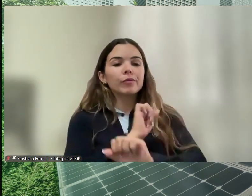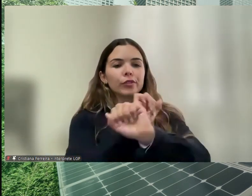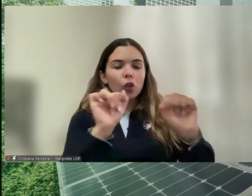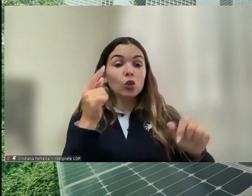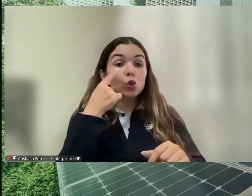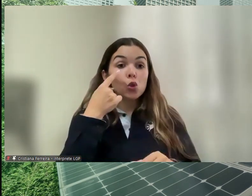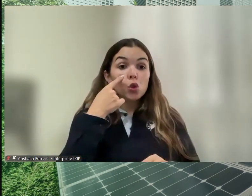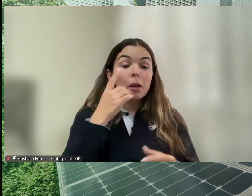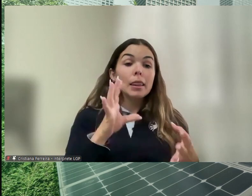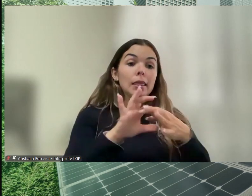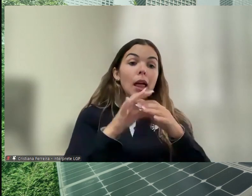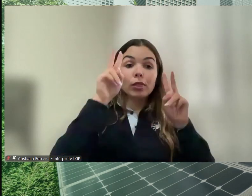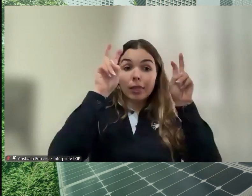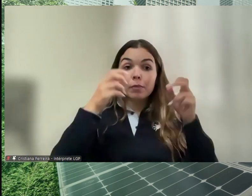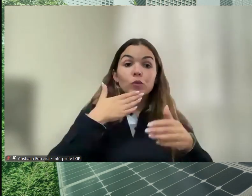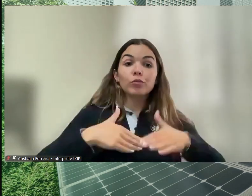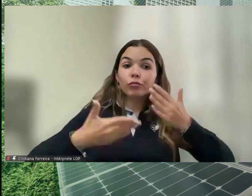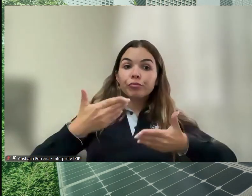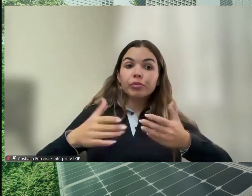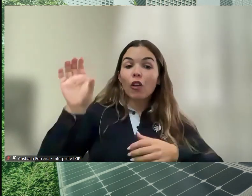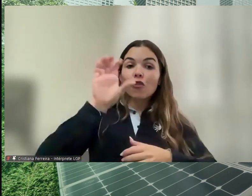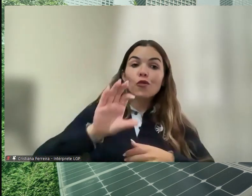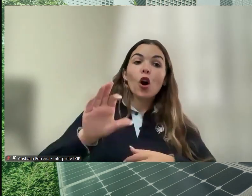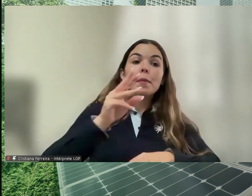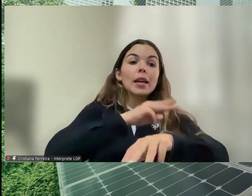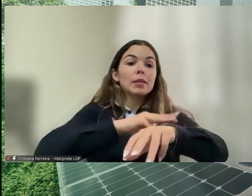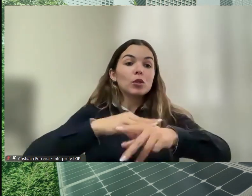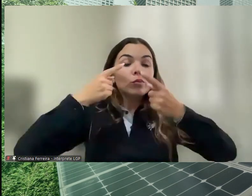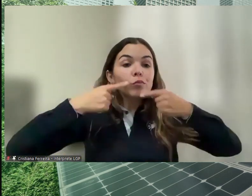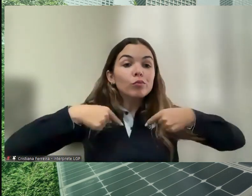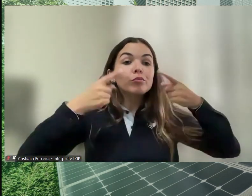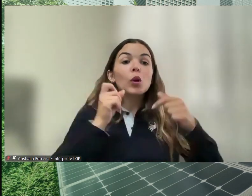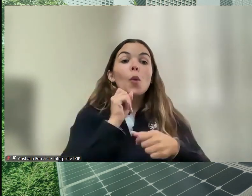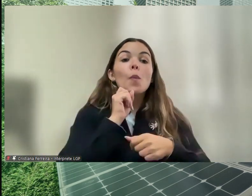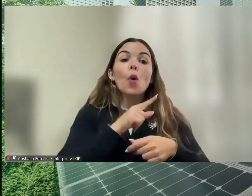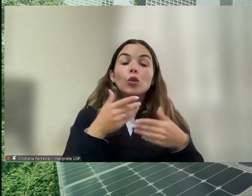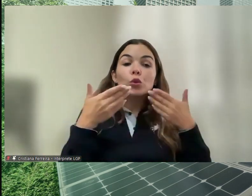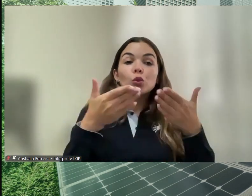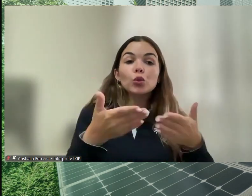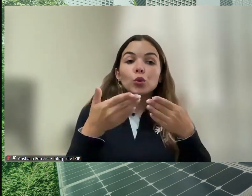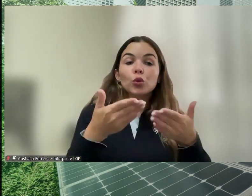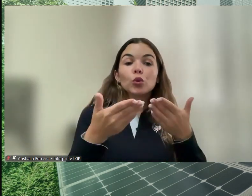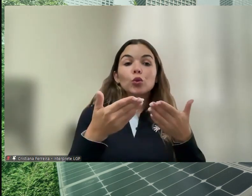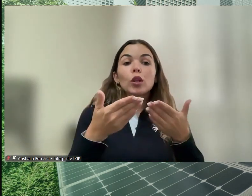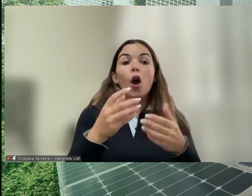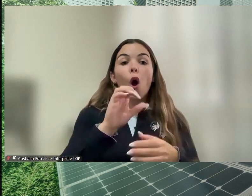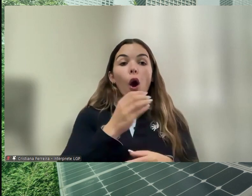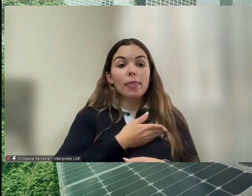sobre a sustentabilidade e de que forma a administração pública pode desempenhar aqui um papel fundamental na implementação dos